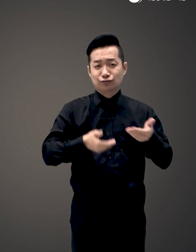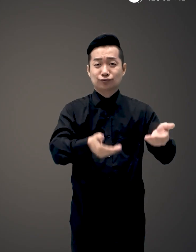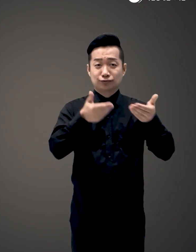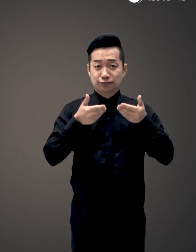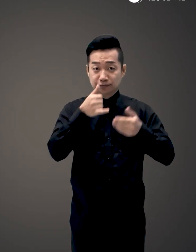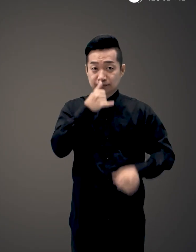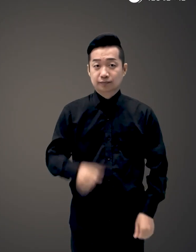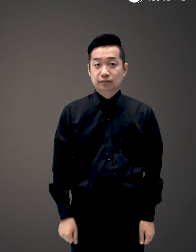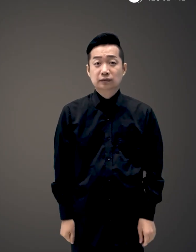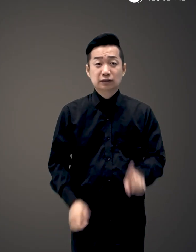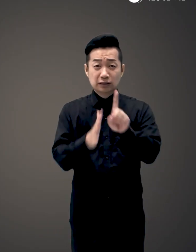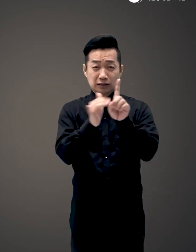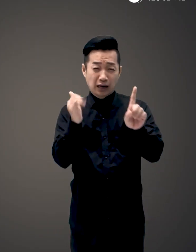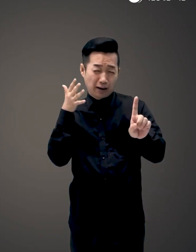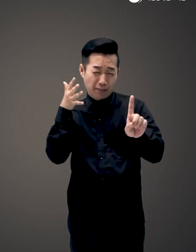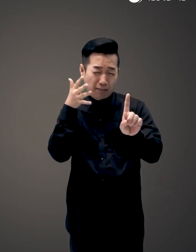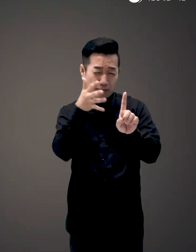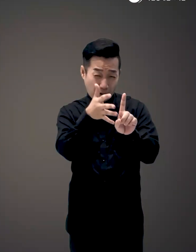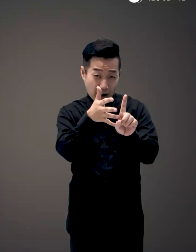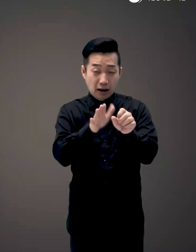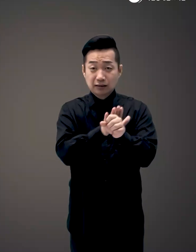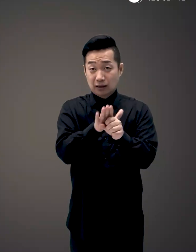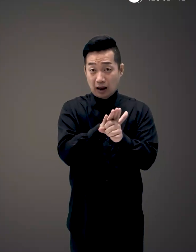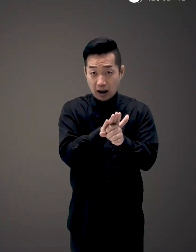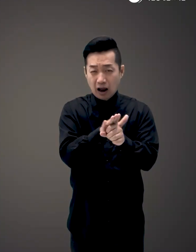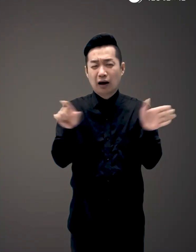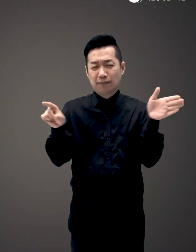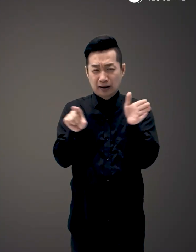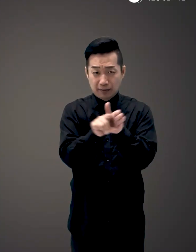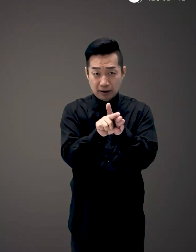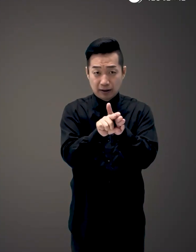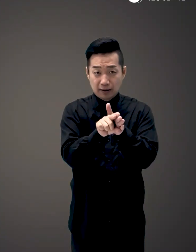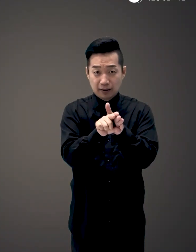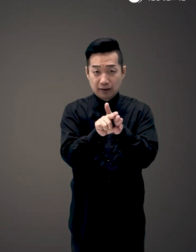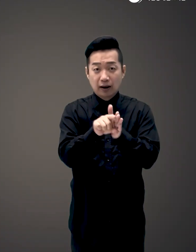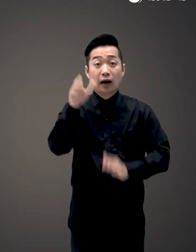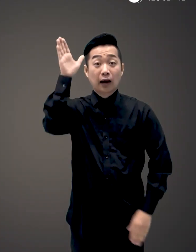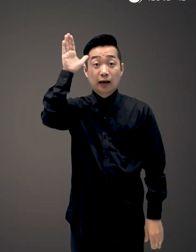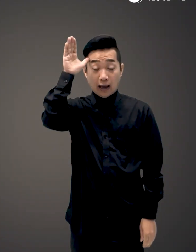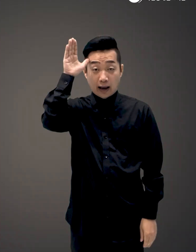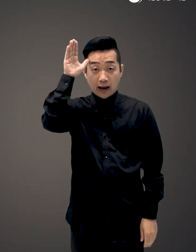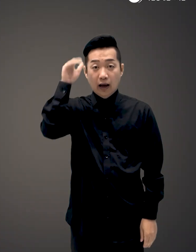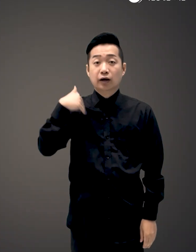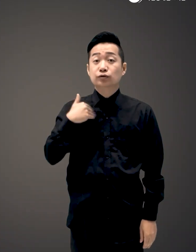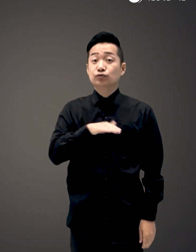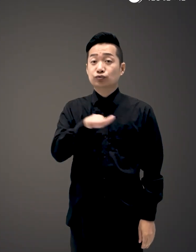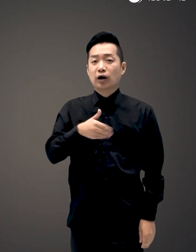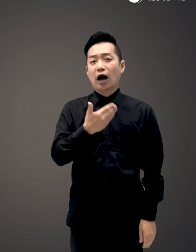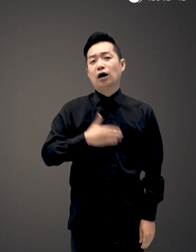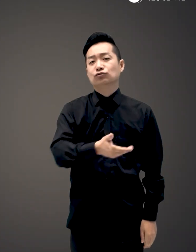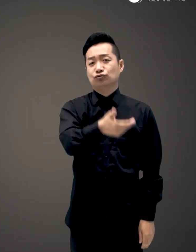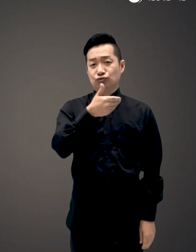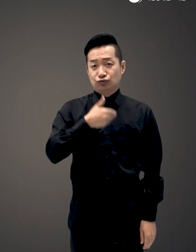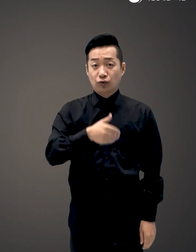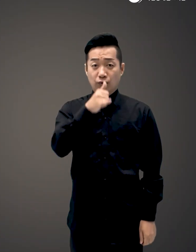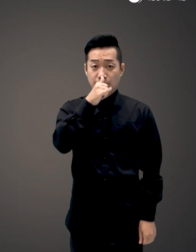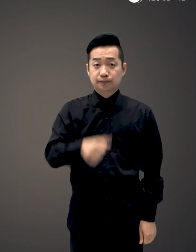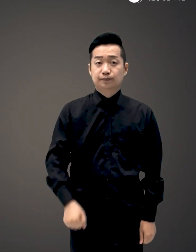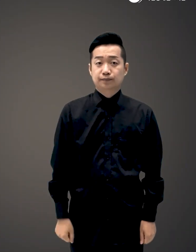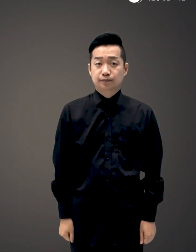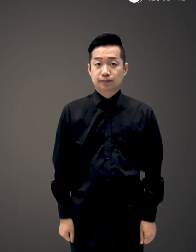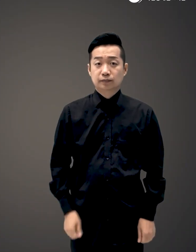퍼붓습니다. 한 사람만을 향한 이유 없는 사랑, 변치 않는 믿음. 반려견들은 그것을 우리에게 알려주려고